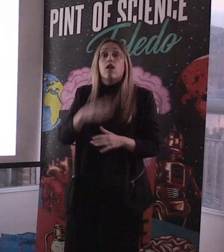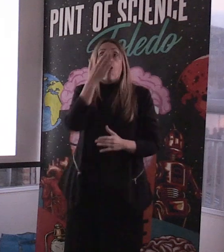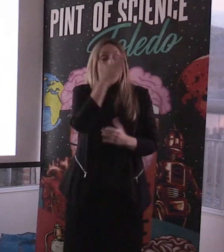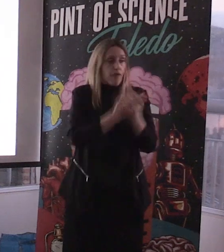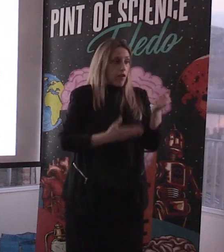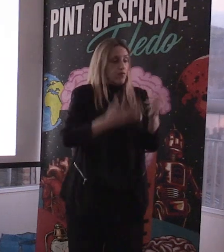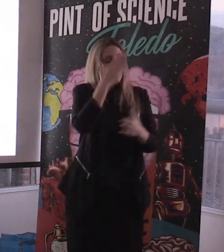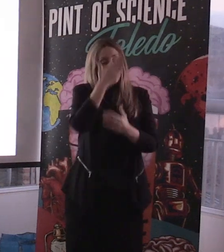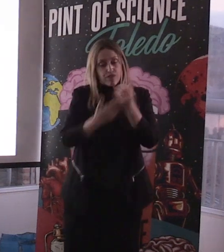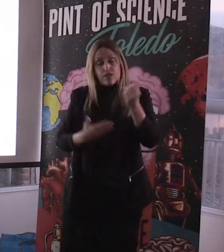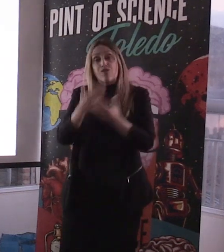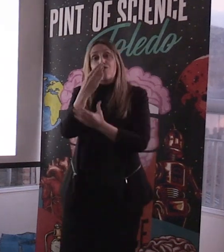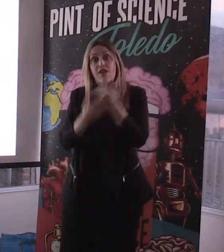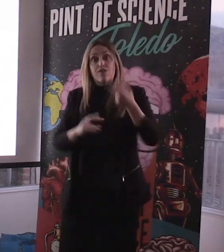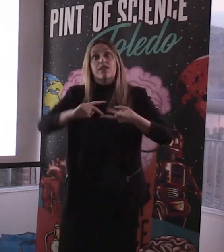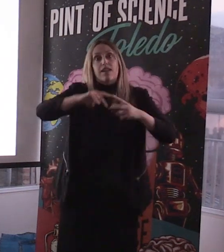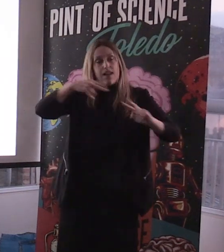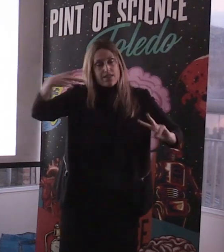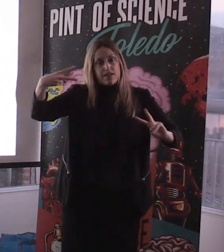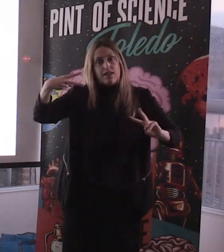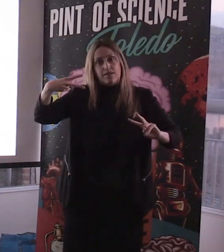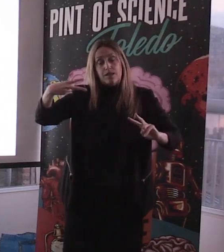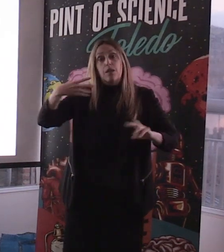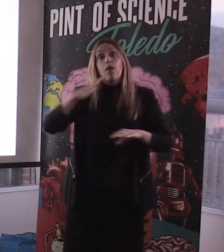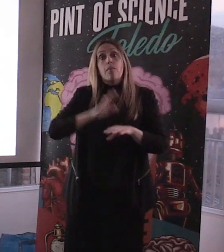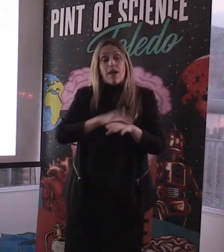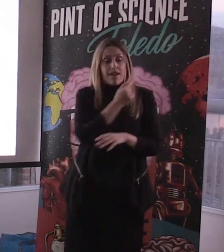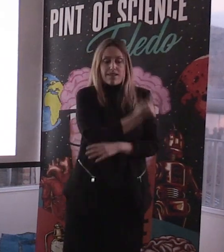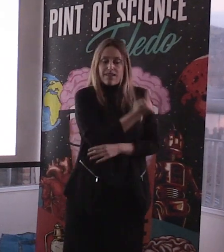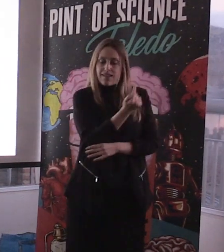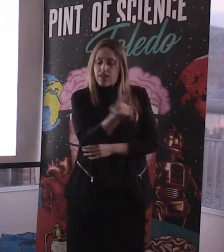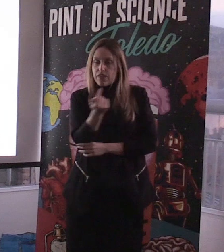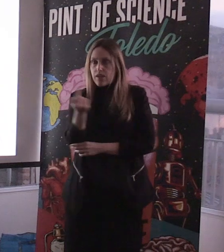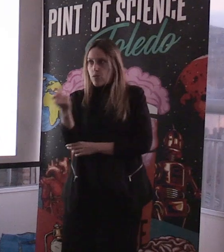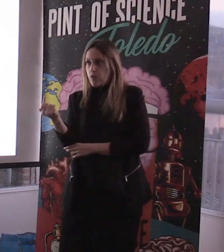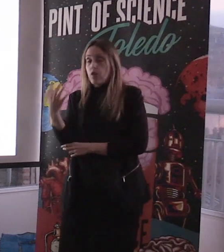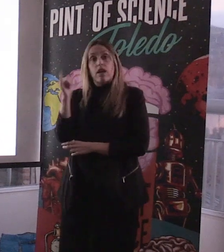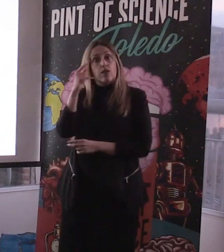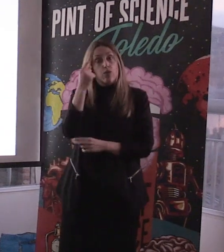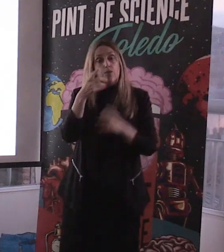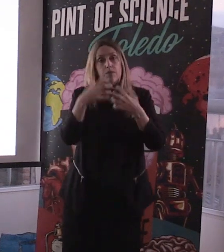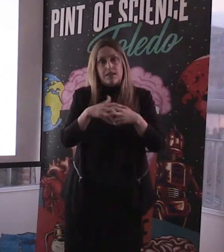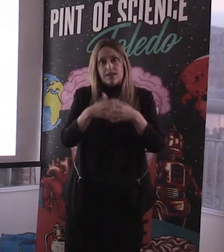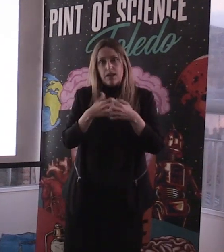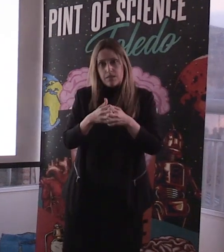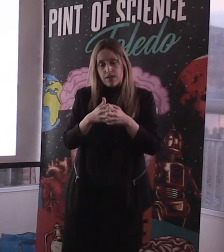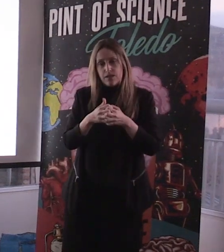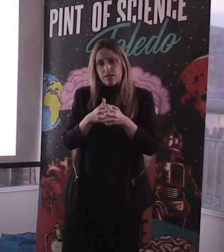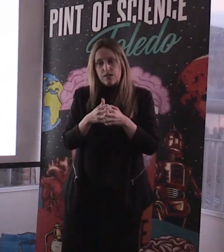fallos en la ADN, en el ADN. Y para cada uno de estos también hay un mecanismo